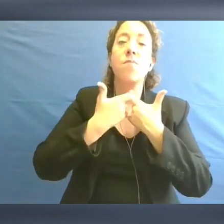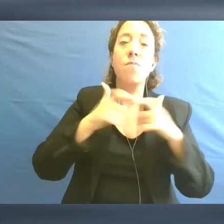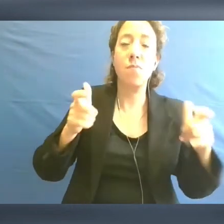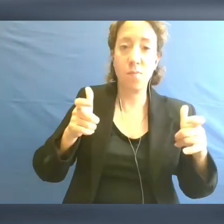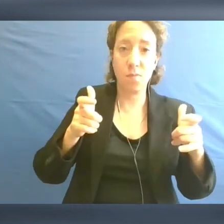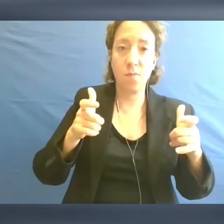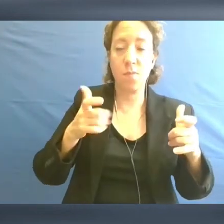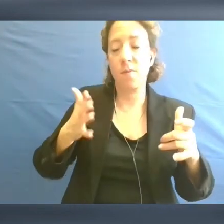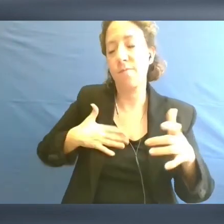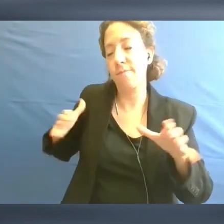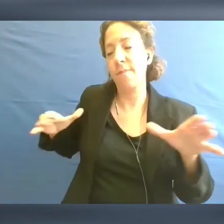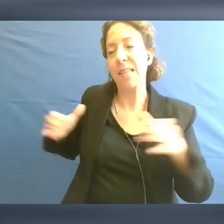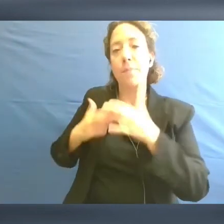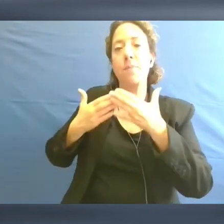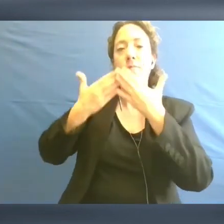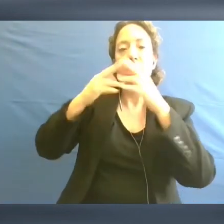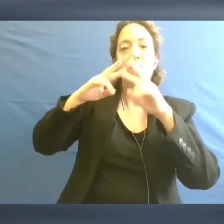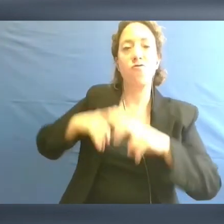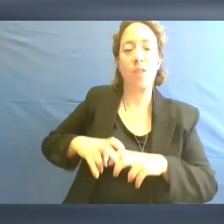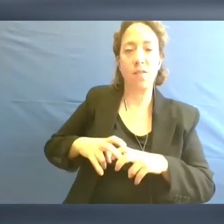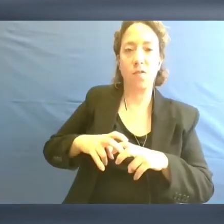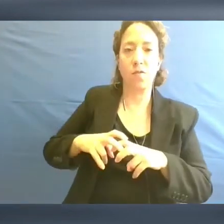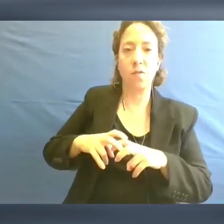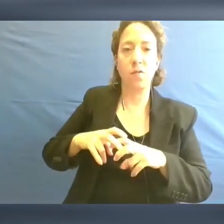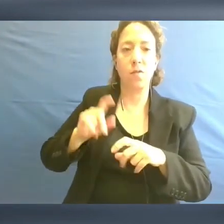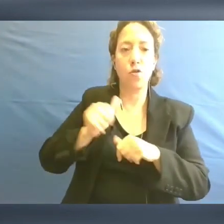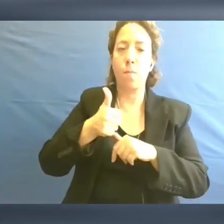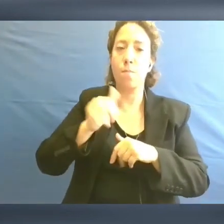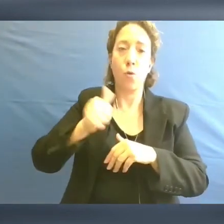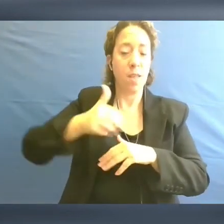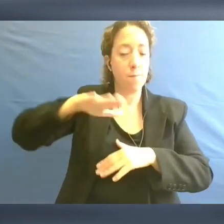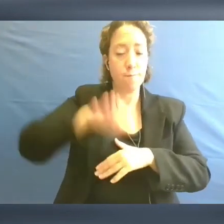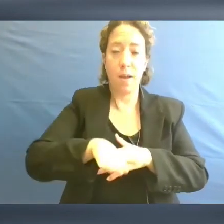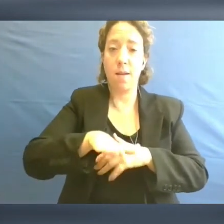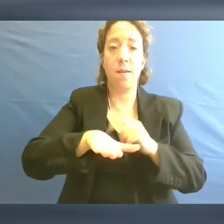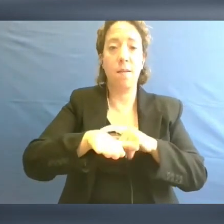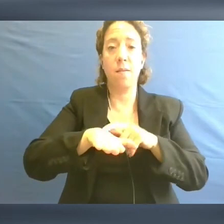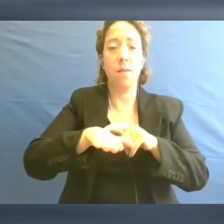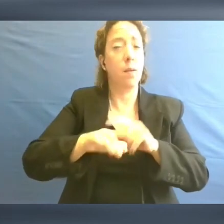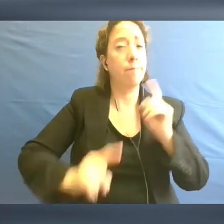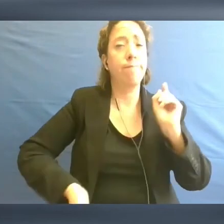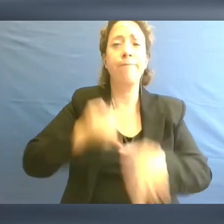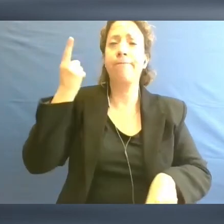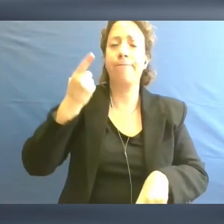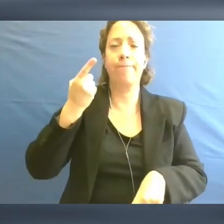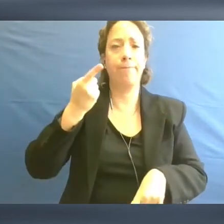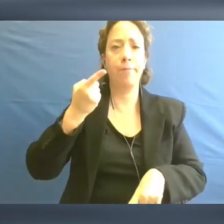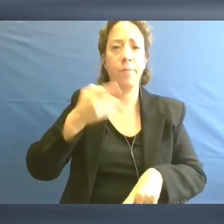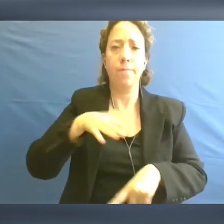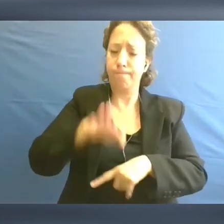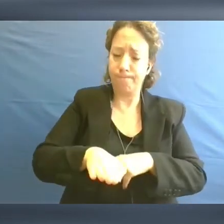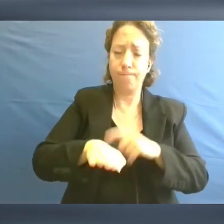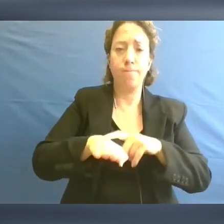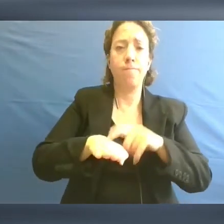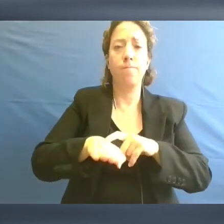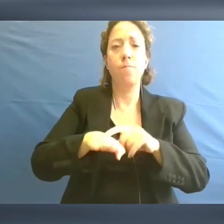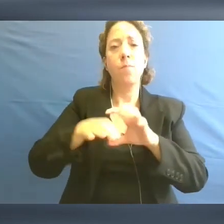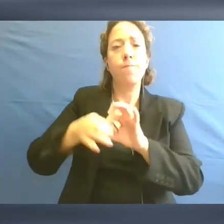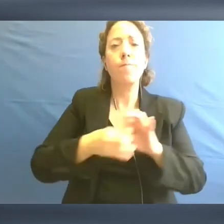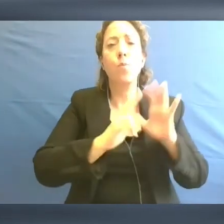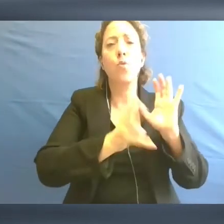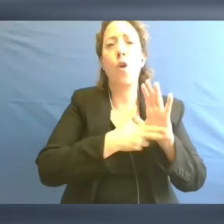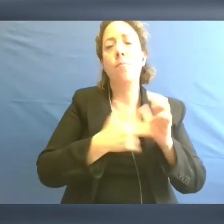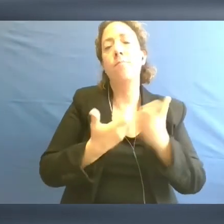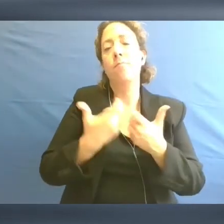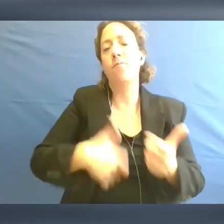notre équipe de recherche comme une première brique nécessaire et obligatoire. C'est une brique qui peut s'appuyer sur des normes. Alors en Suisse, on a la chance